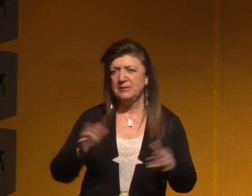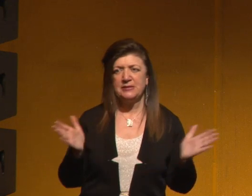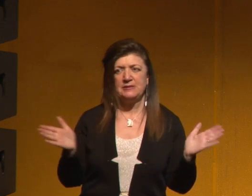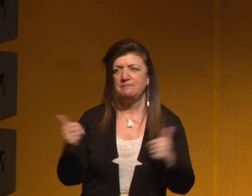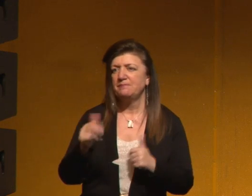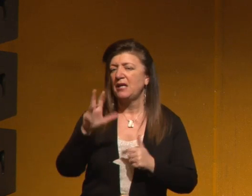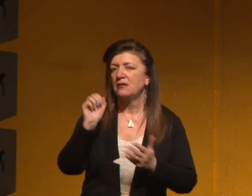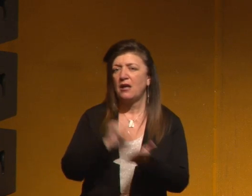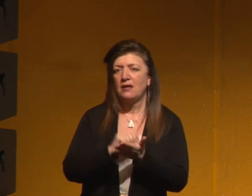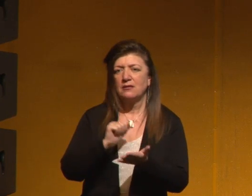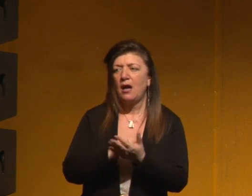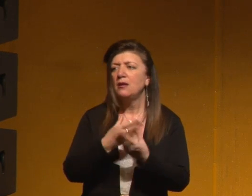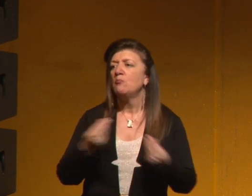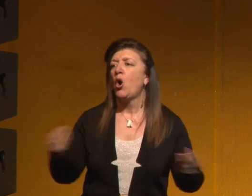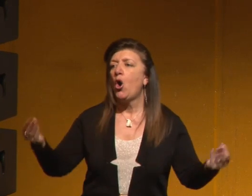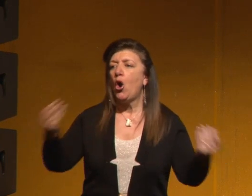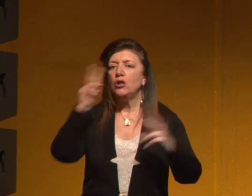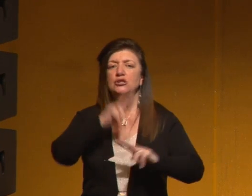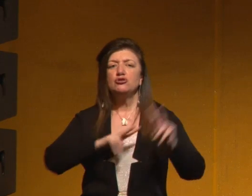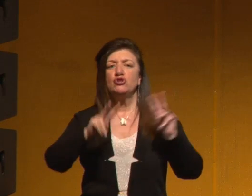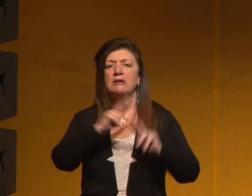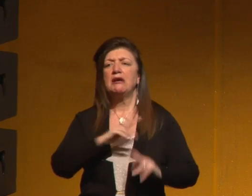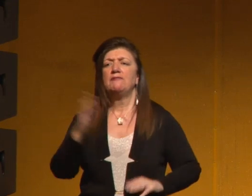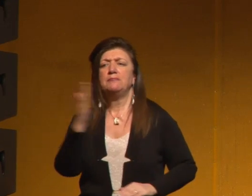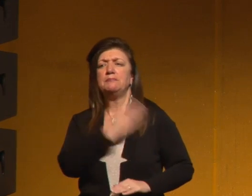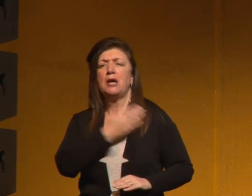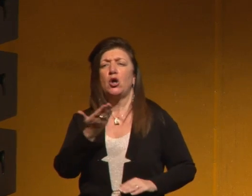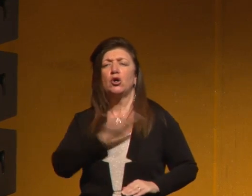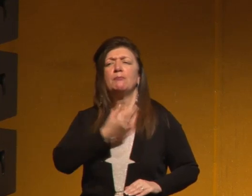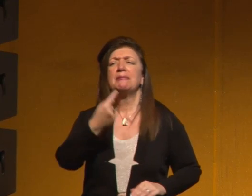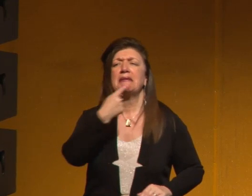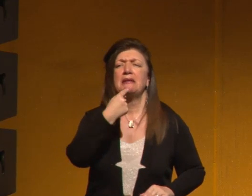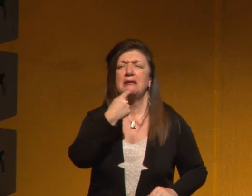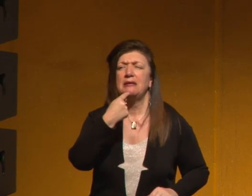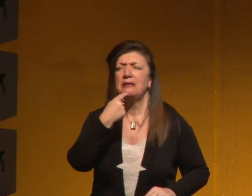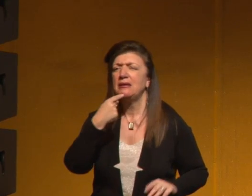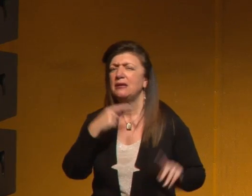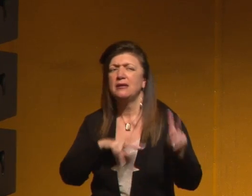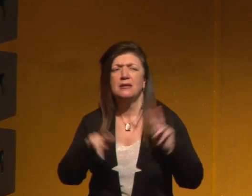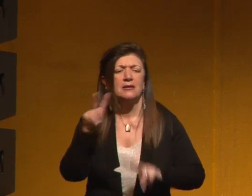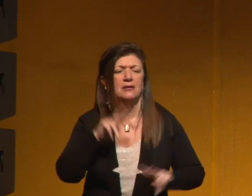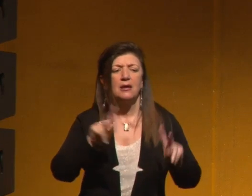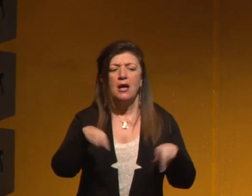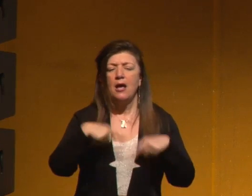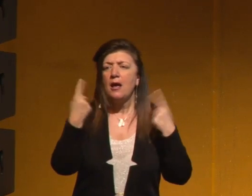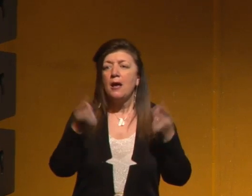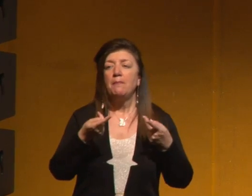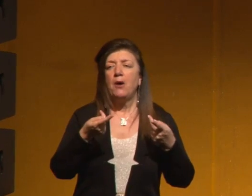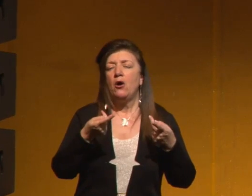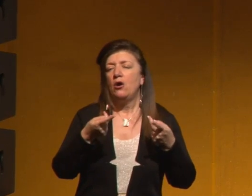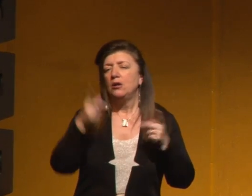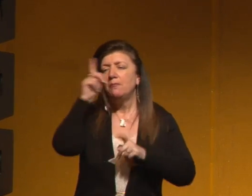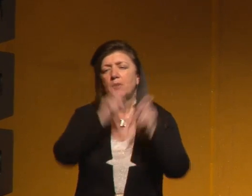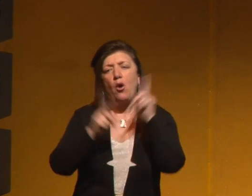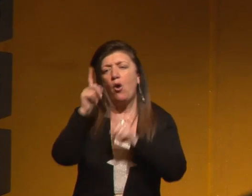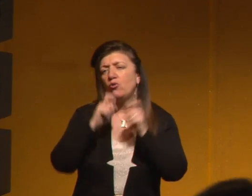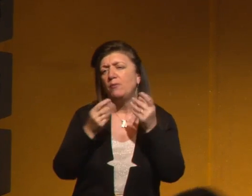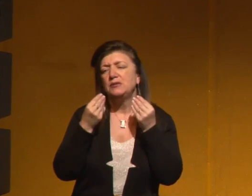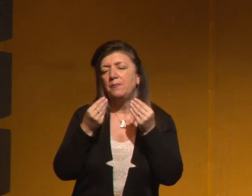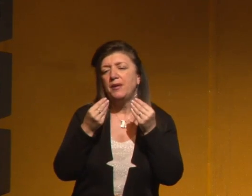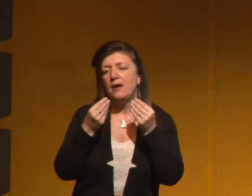cercavano le responsabilità in quello che era accaduto dopo tante preoccupazioni il vento è davvero cambiato e